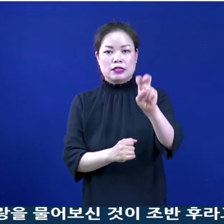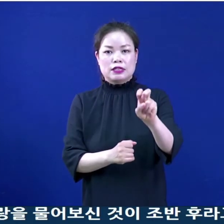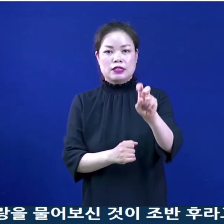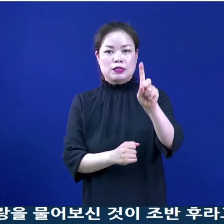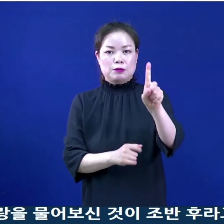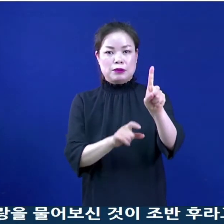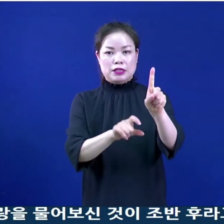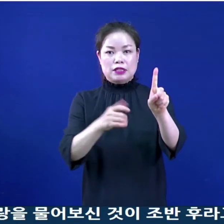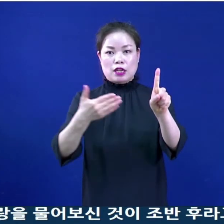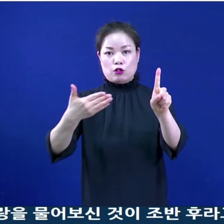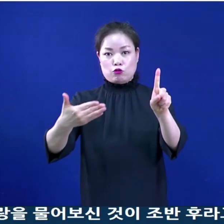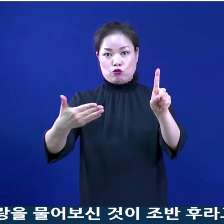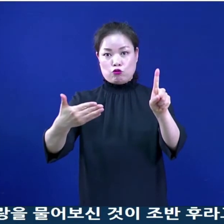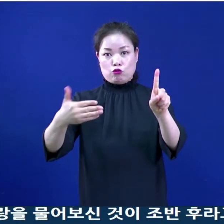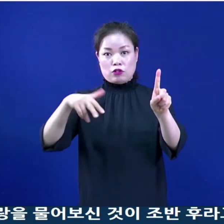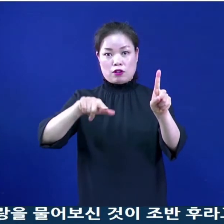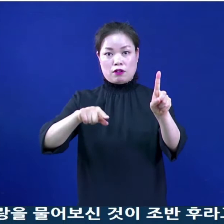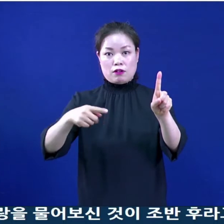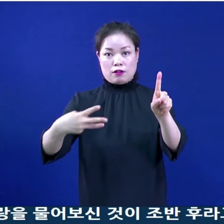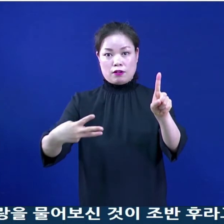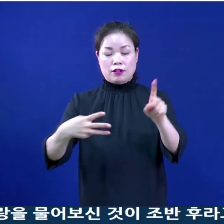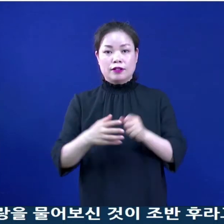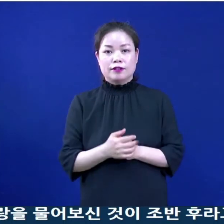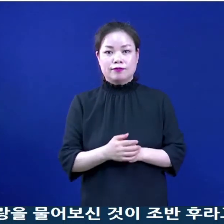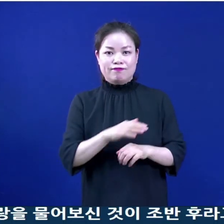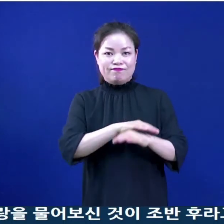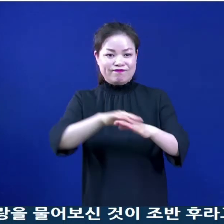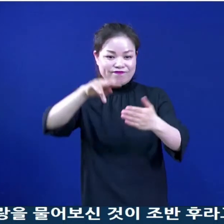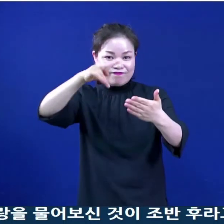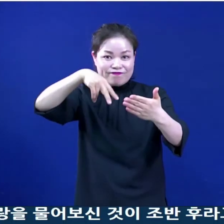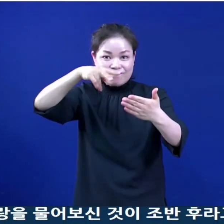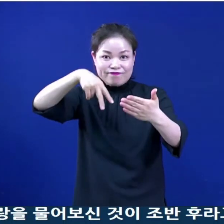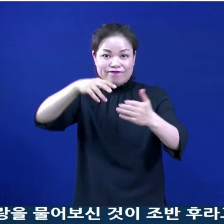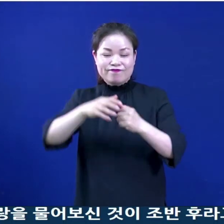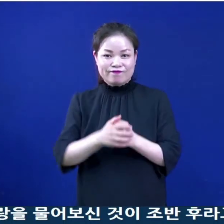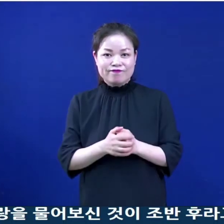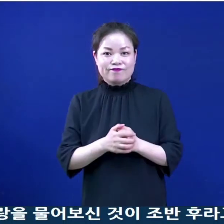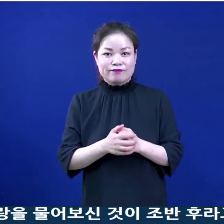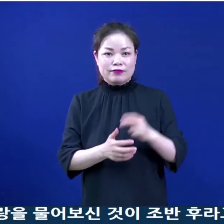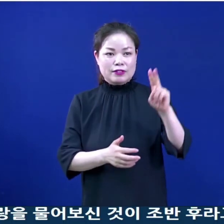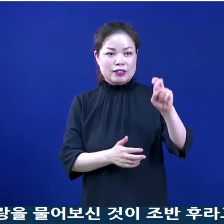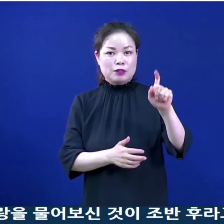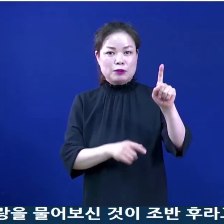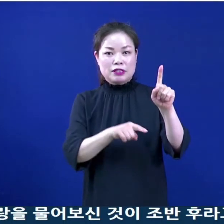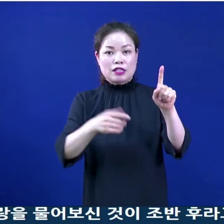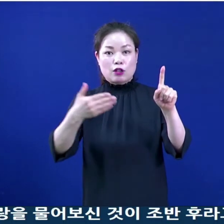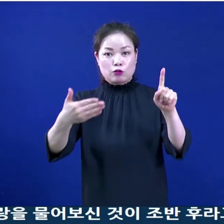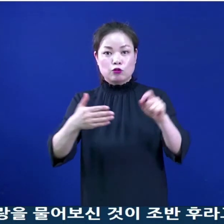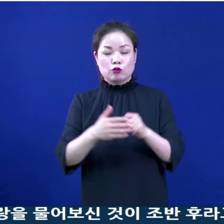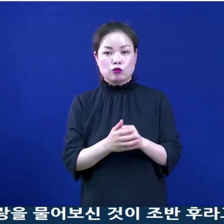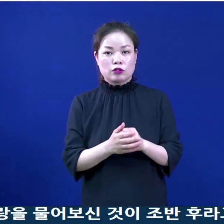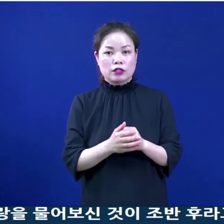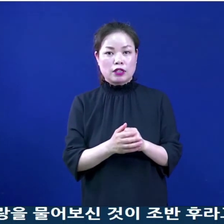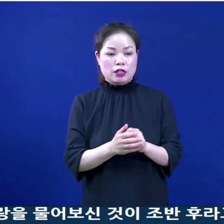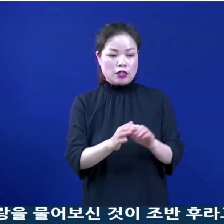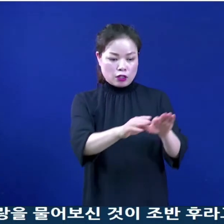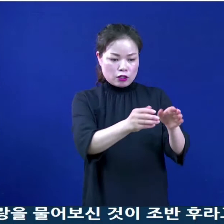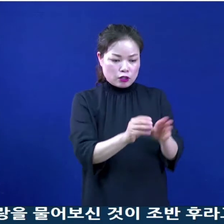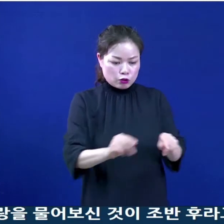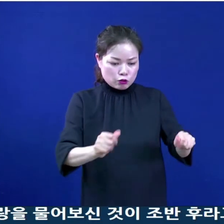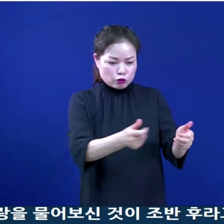9절입니다. 21장 9절 한번 잘 읽으십시다. 21장 9절 읽습니다.